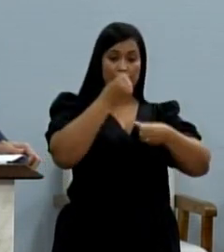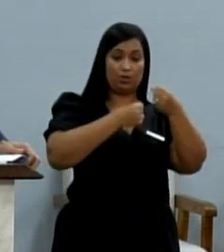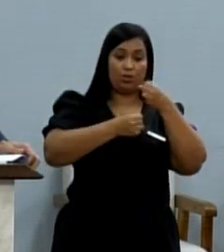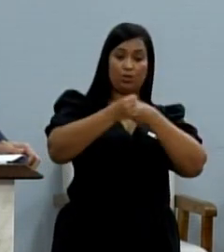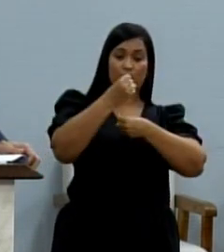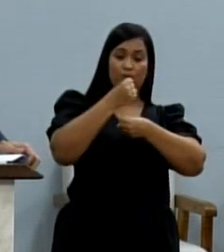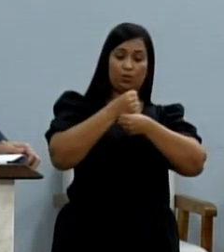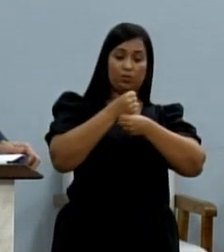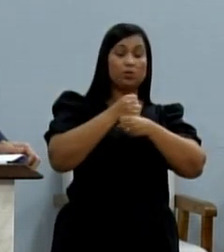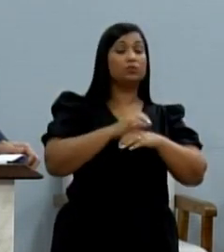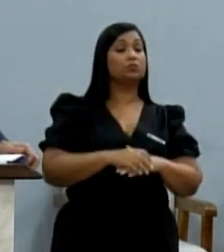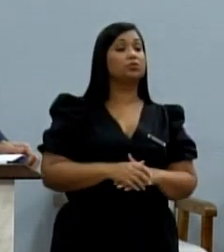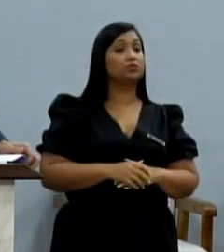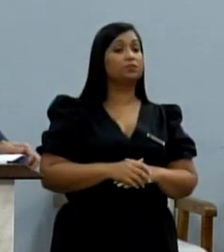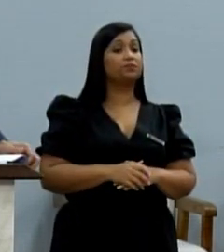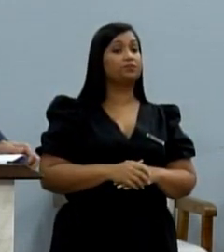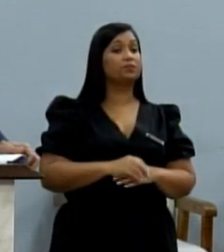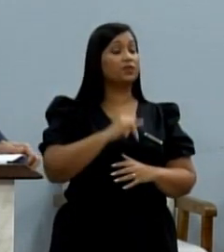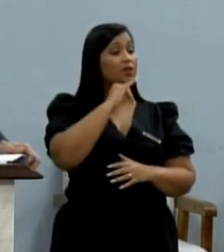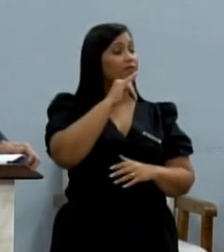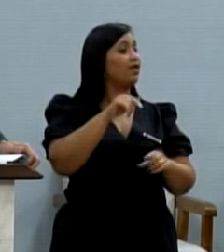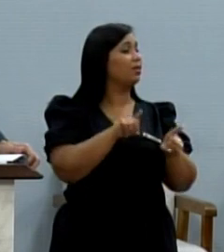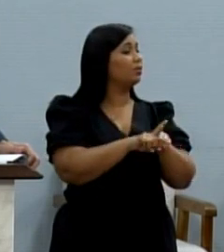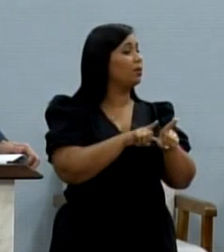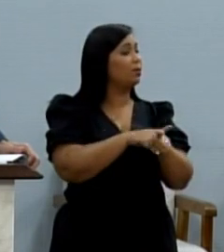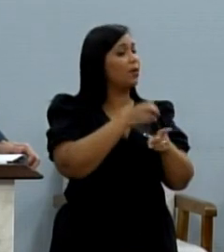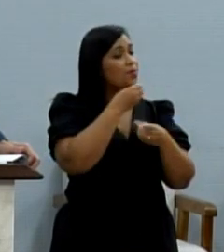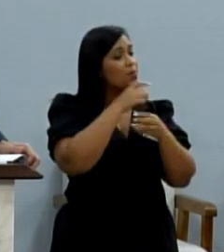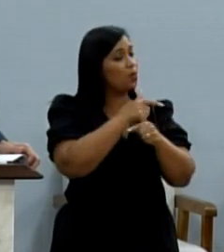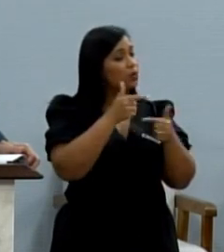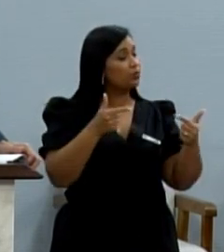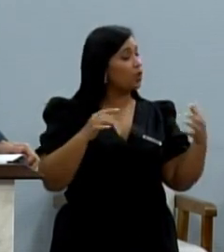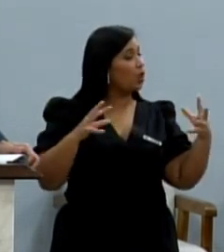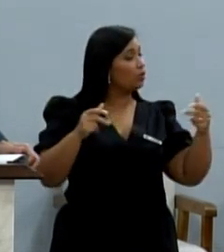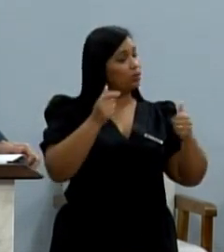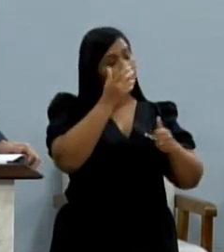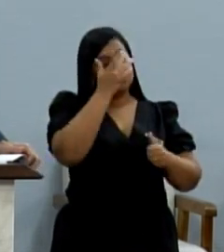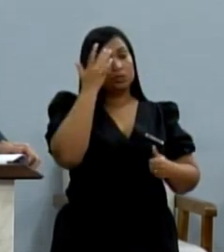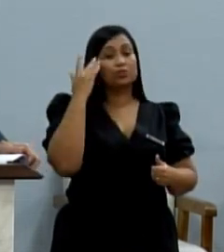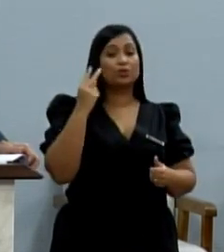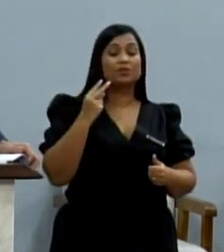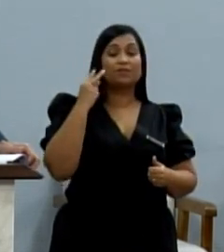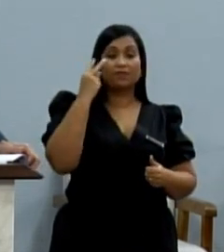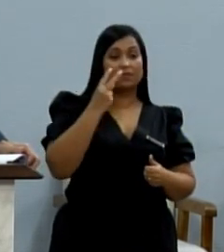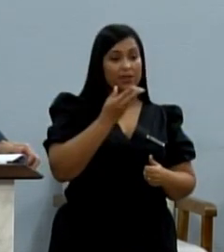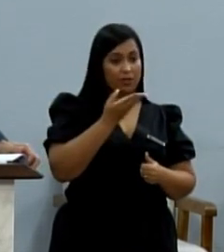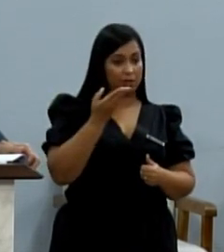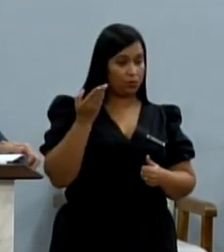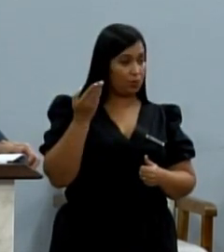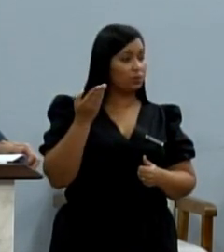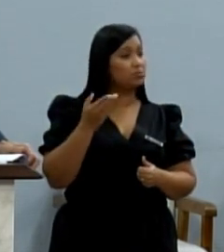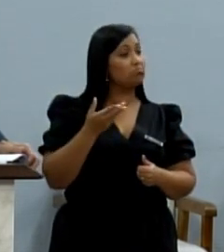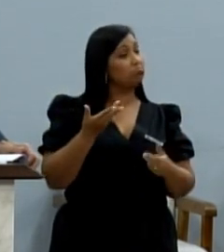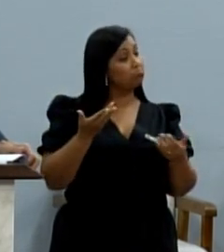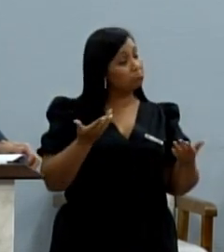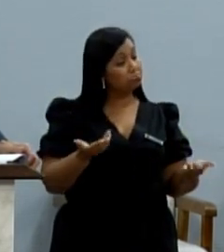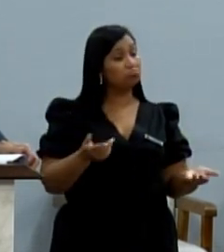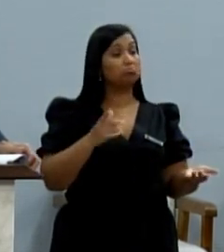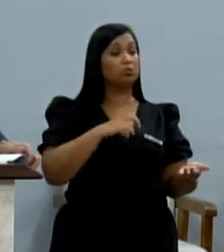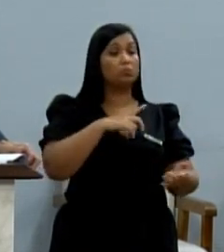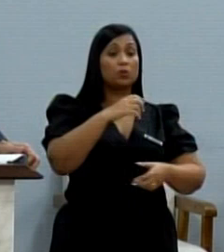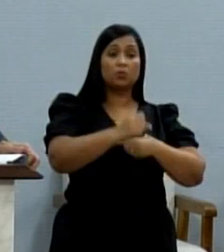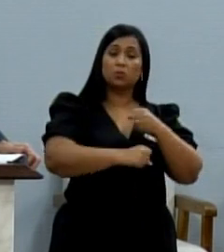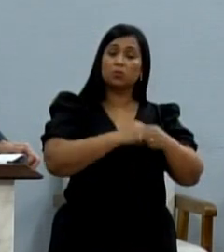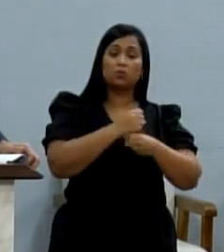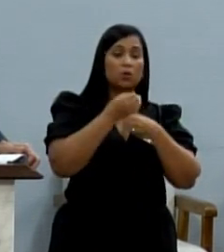e desejar também Boa sorte a todos os amigos vereadores vereadora né que tenhamos aí um ano muito